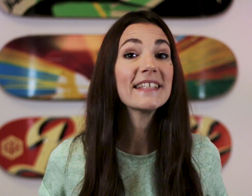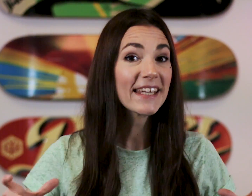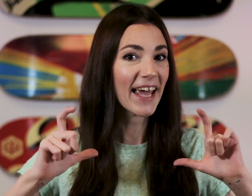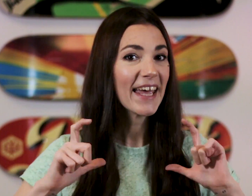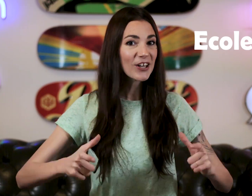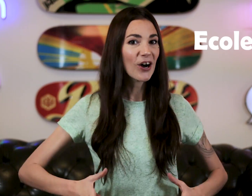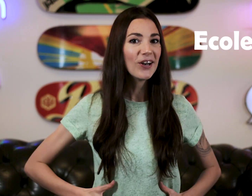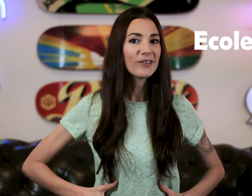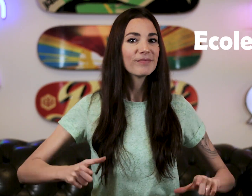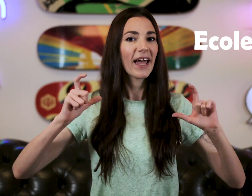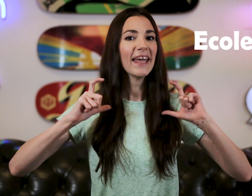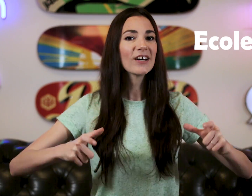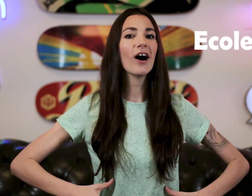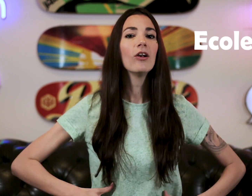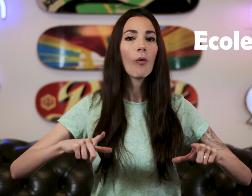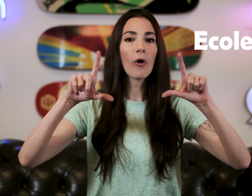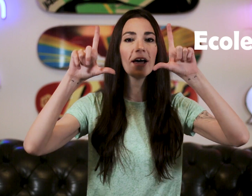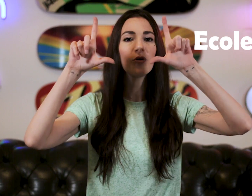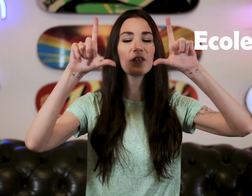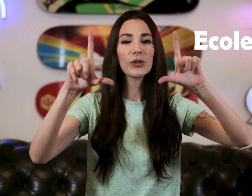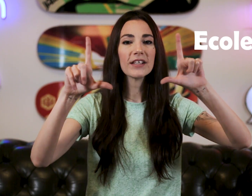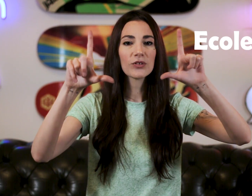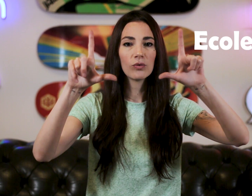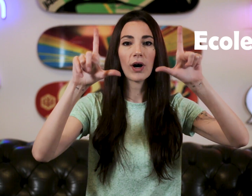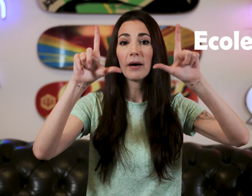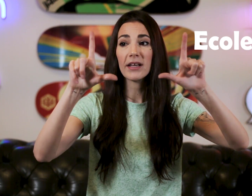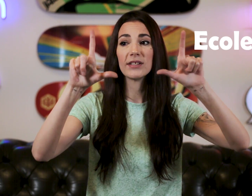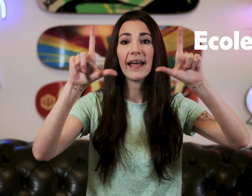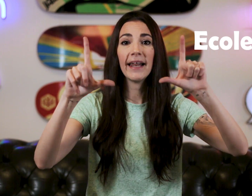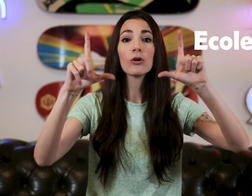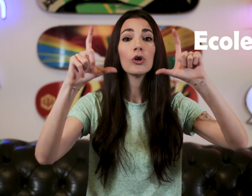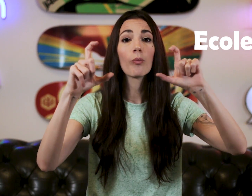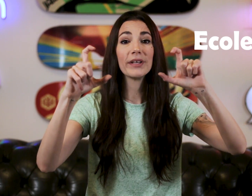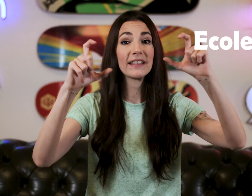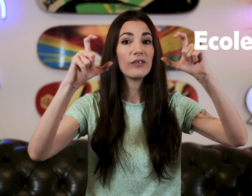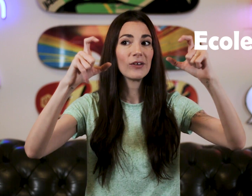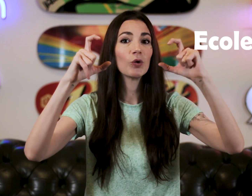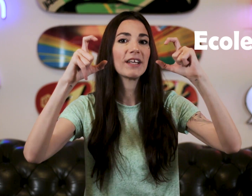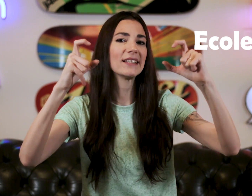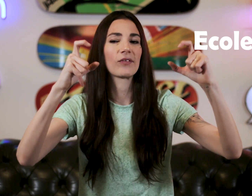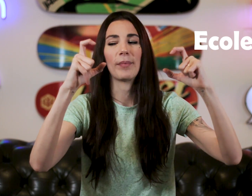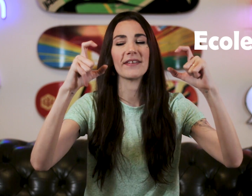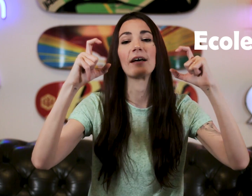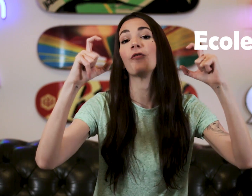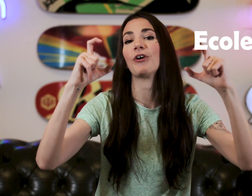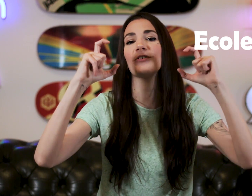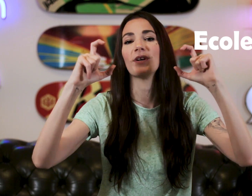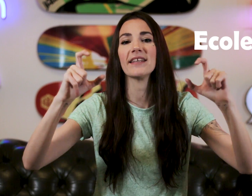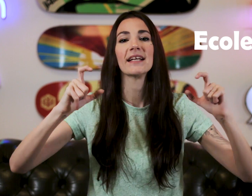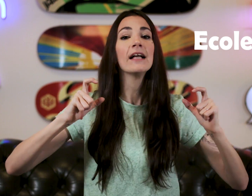signe école. École, on prend la configuration à la base des L que l'on plie, ça devient une case, on appelle ça la configuration case.